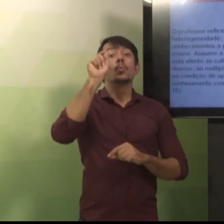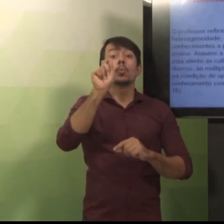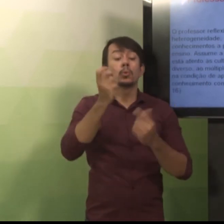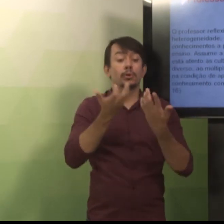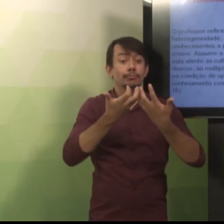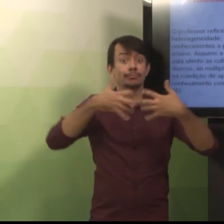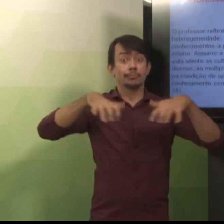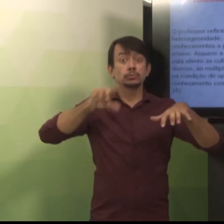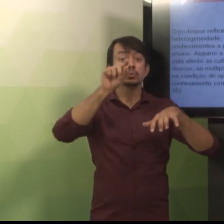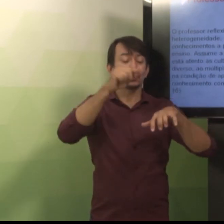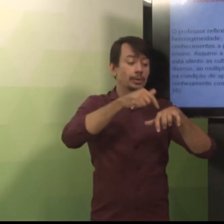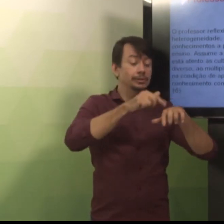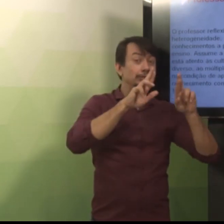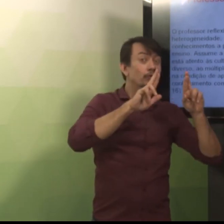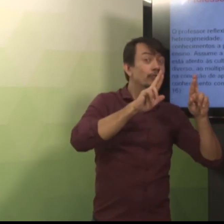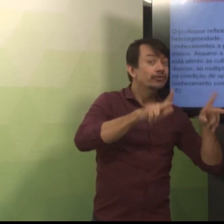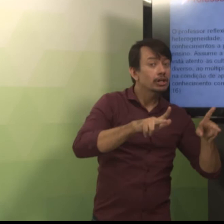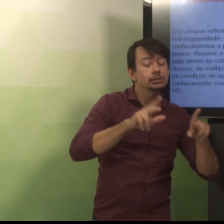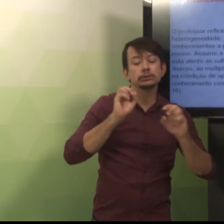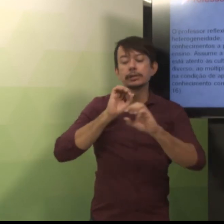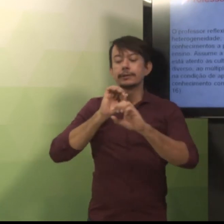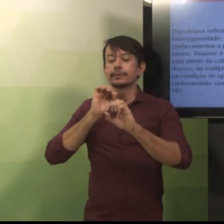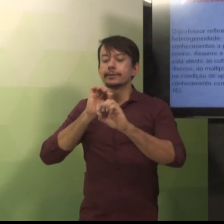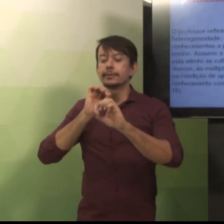Heterogeneidade é a variação, são as diferenças.